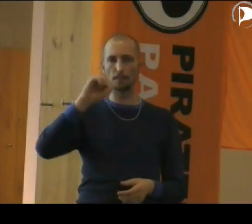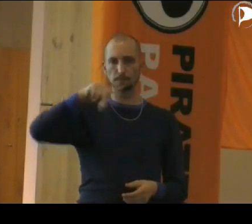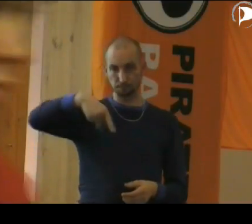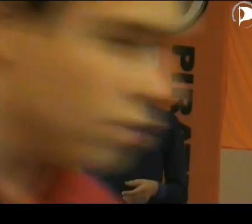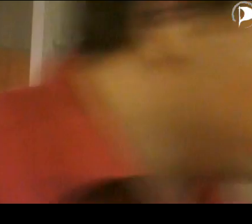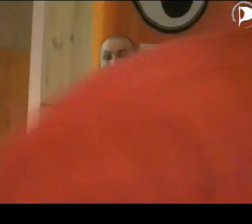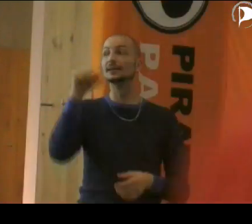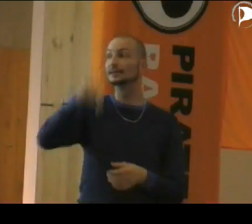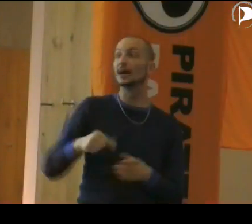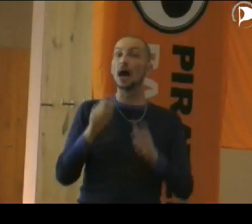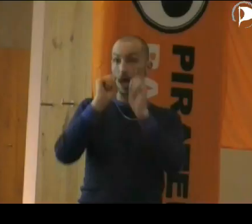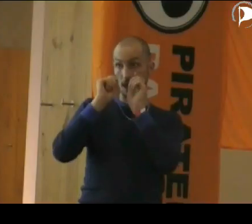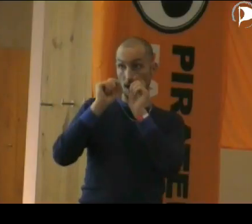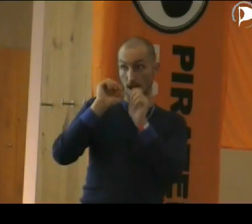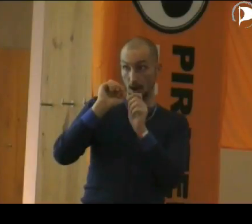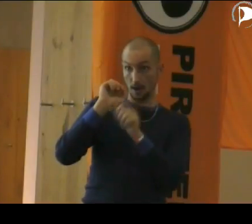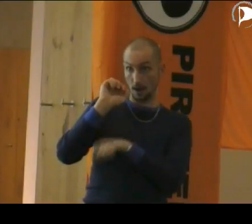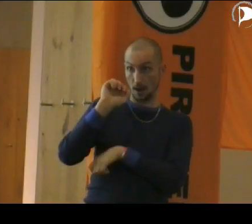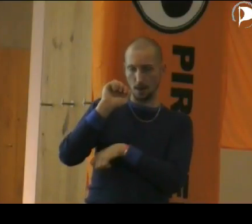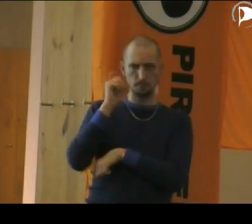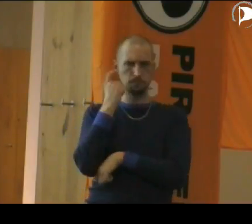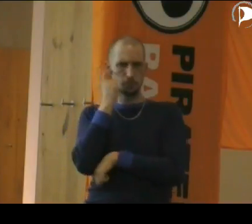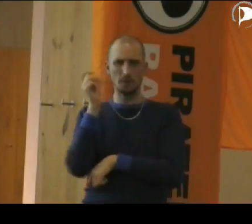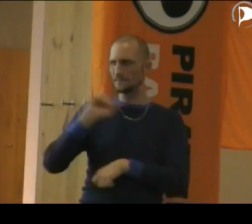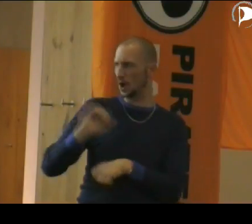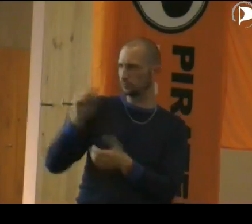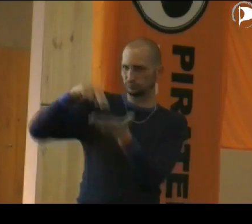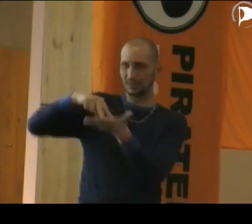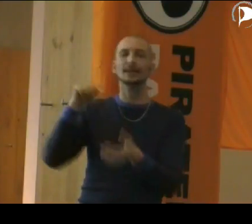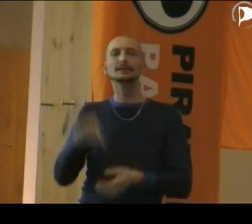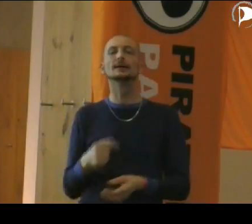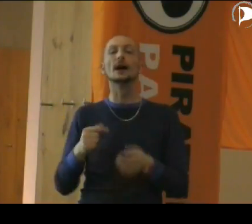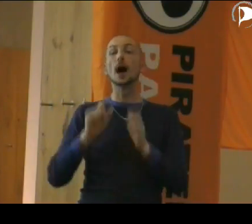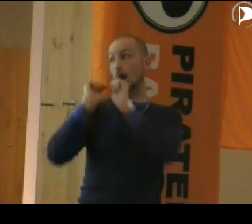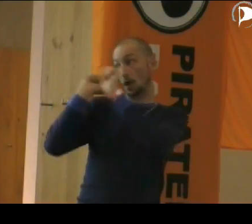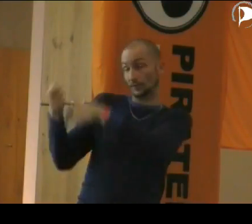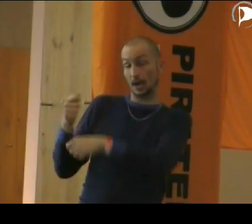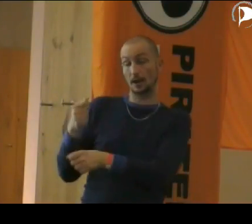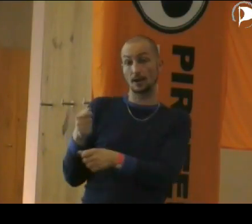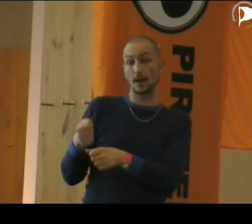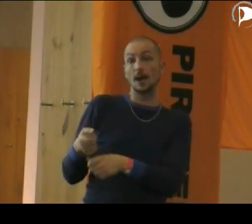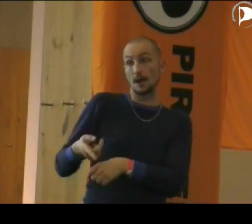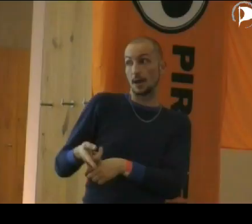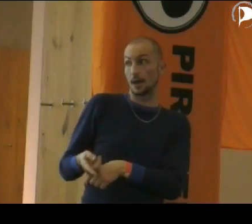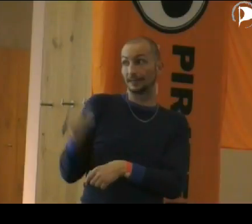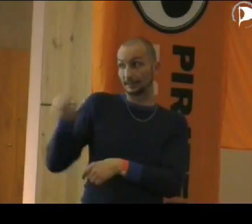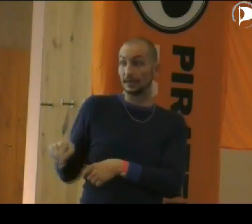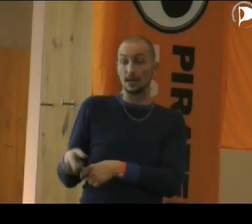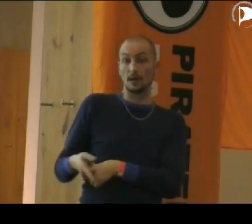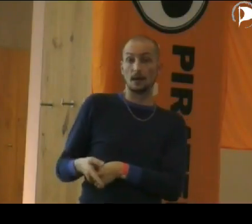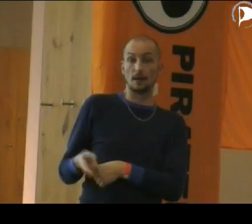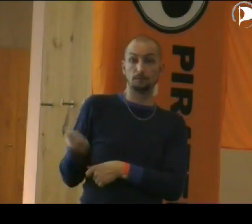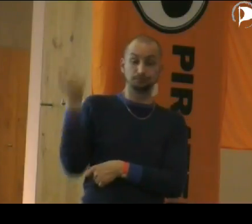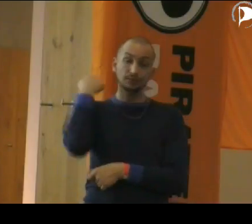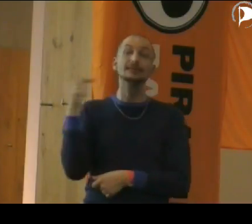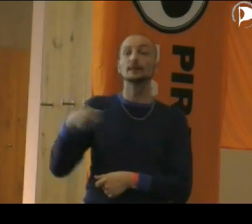auch sagen unsere nur als als klarstellung hat sich legen dann habe ich noch eine frage an martin du hast gerade gesagt dass